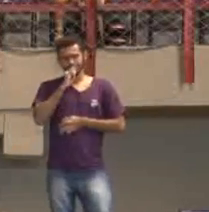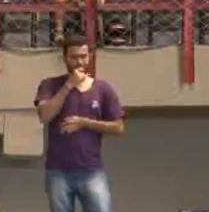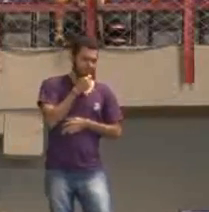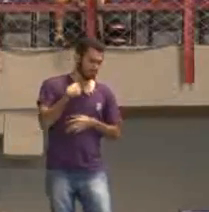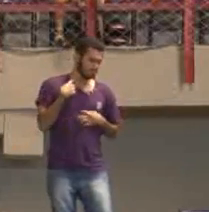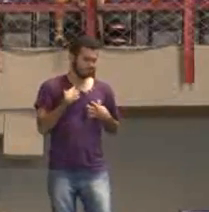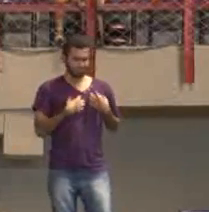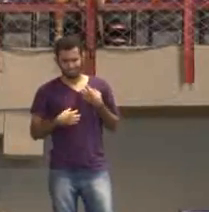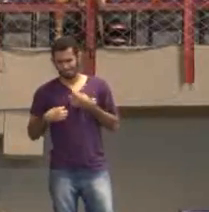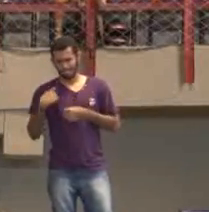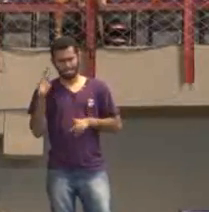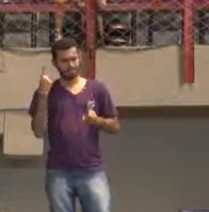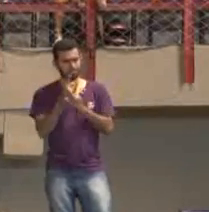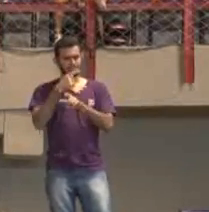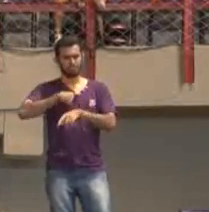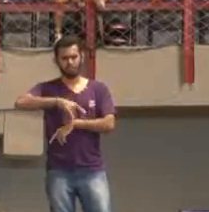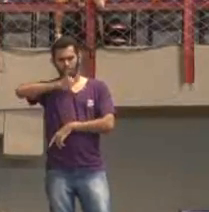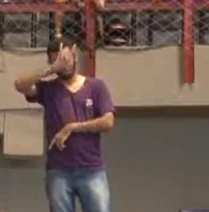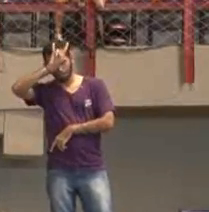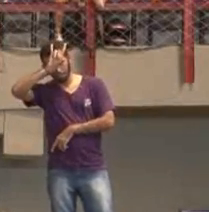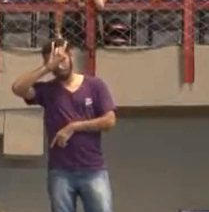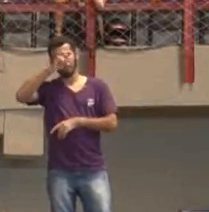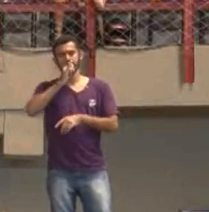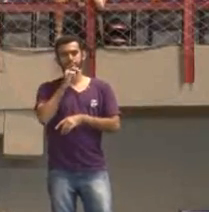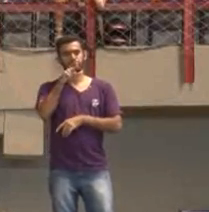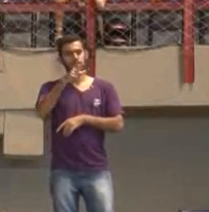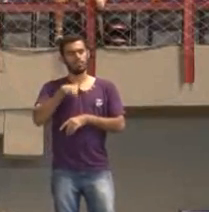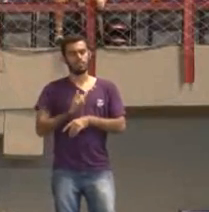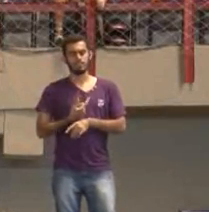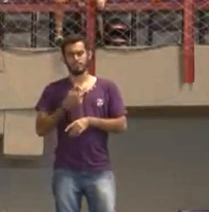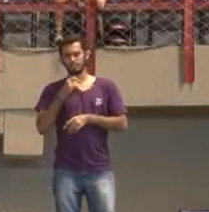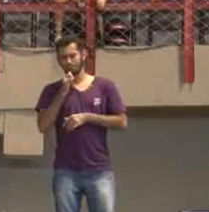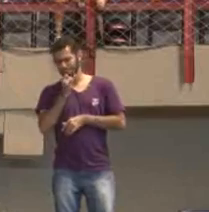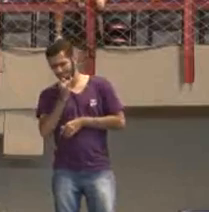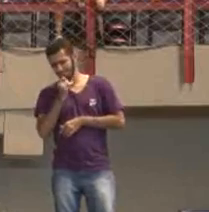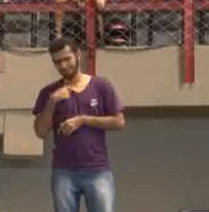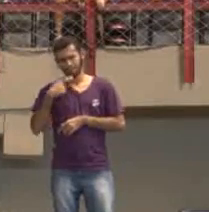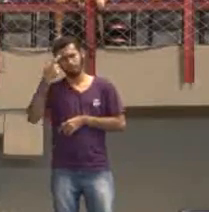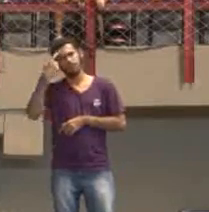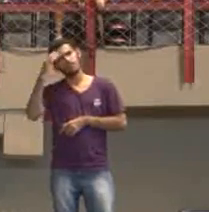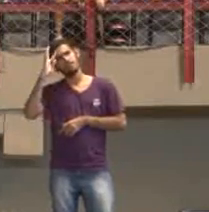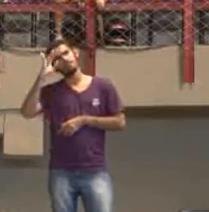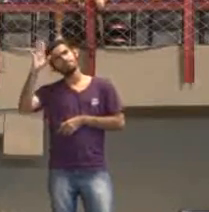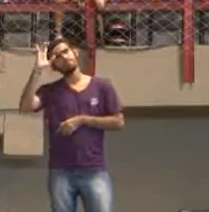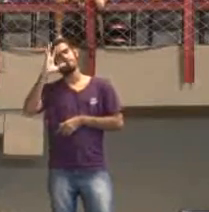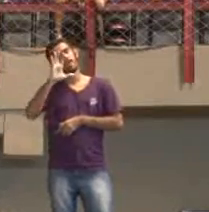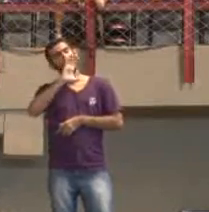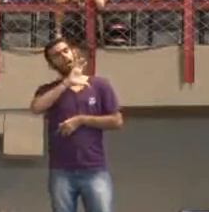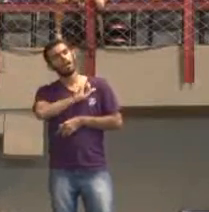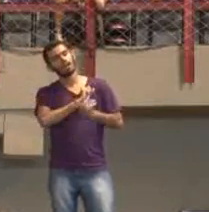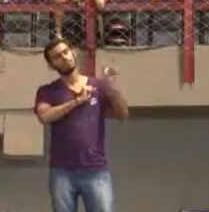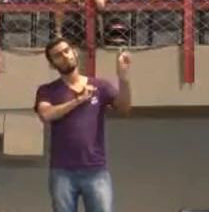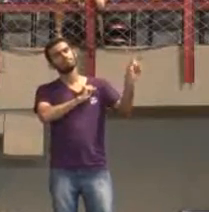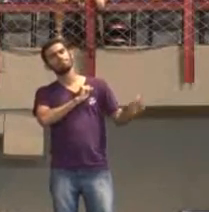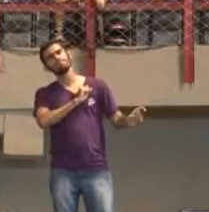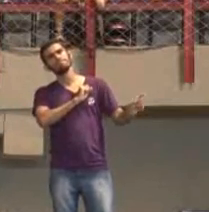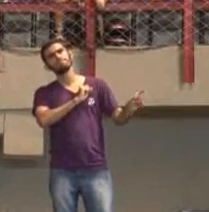chifre, ok. Está lá você entristecido, pensando no seu amor,